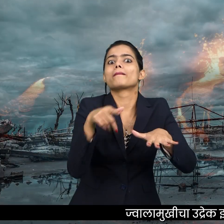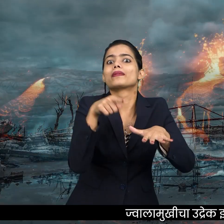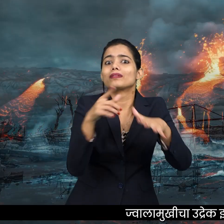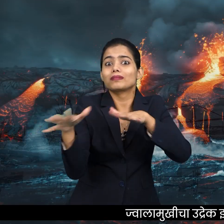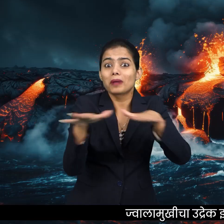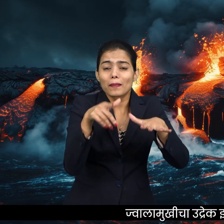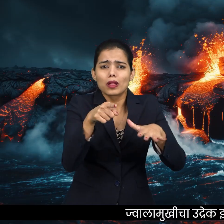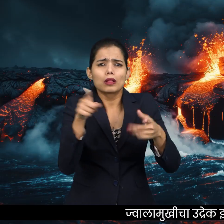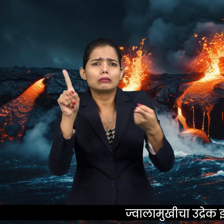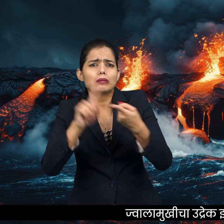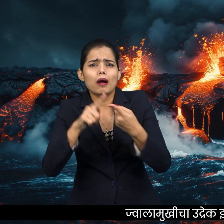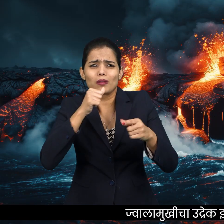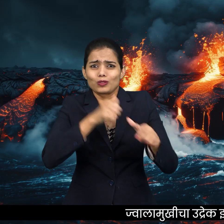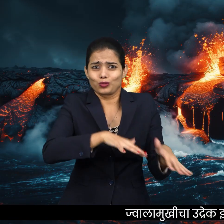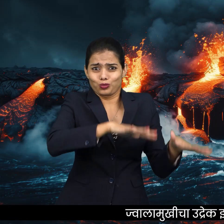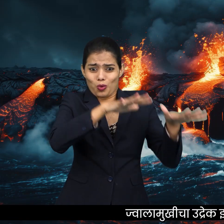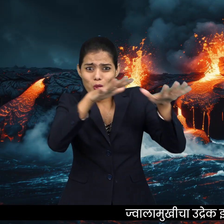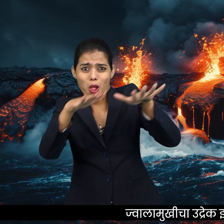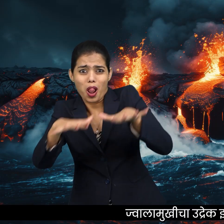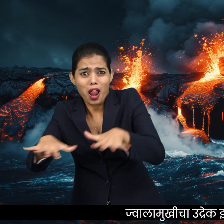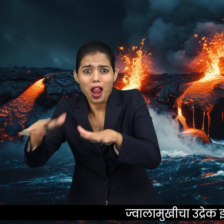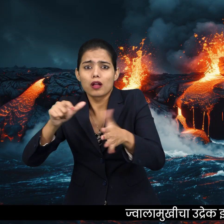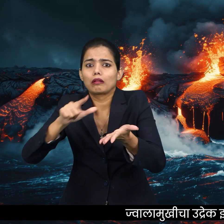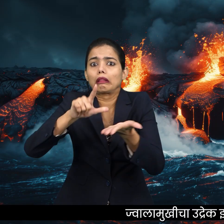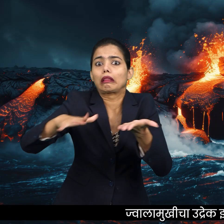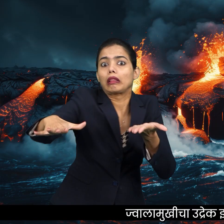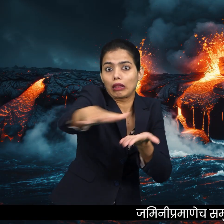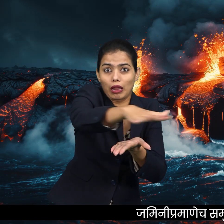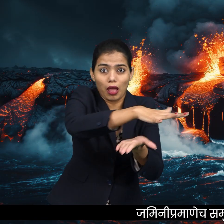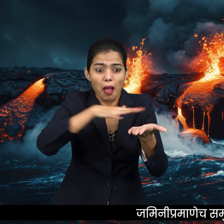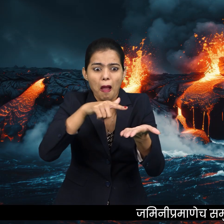ज्वालामुखीचा उद्रेक झाल्यानंतर काय होते.